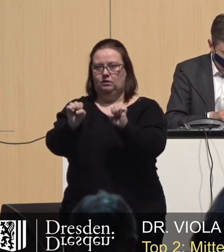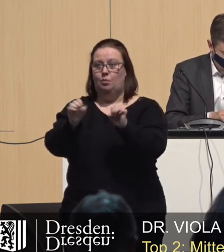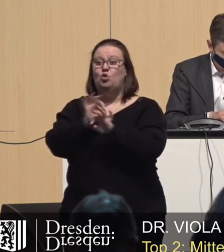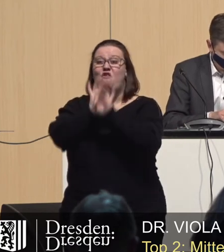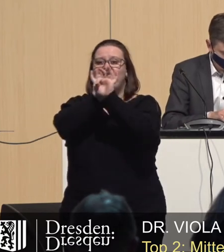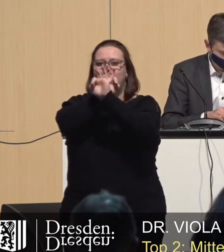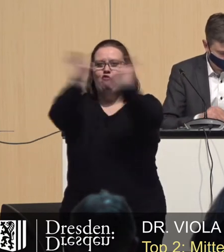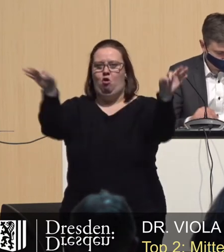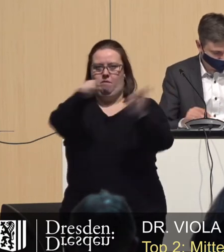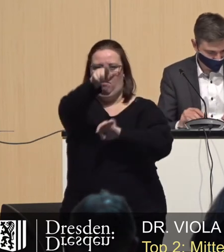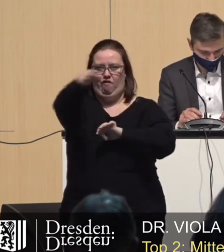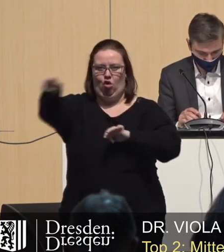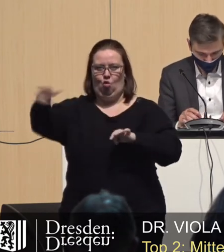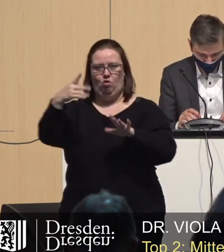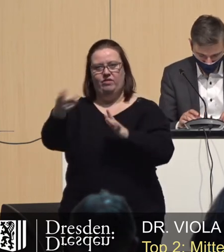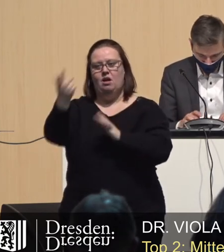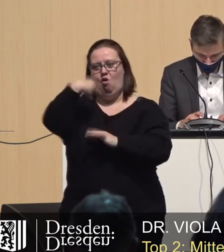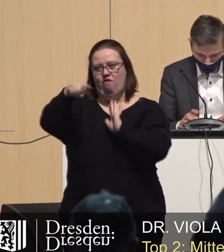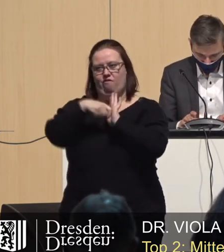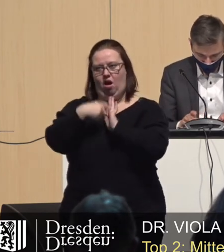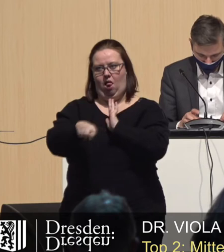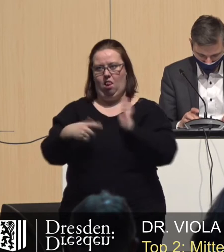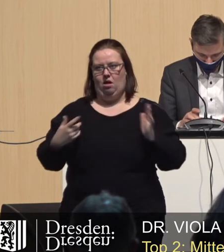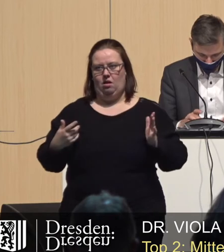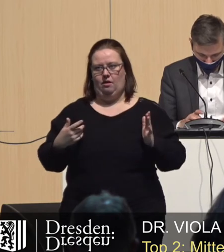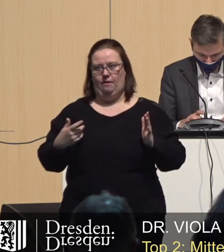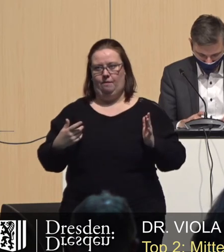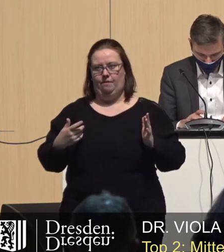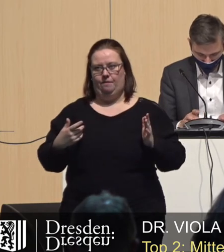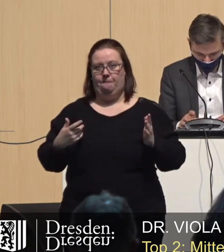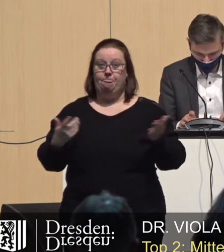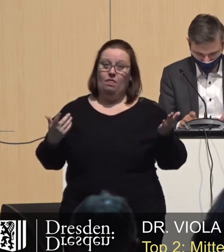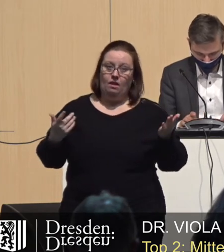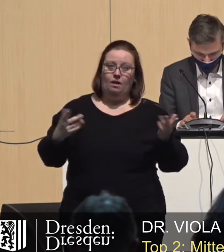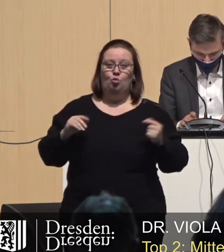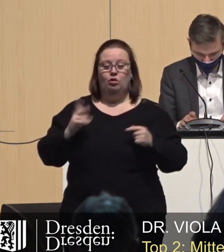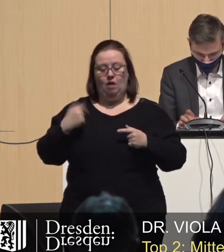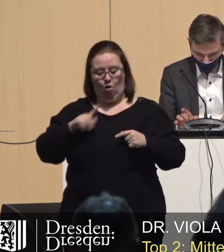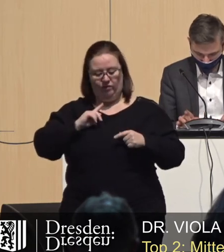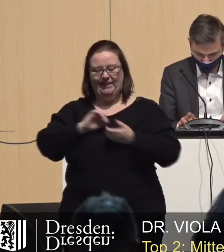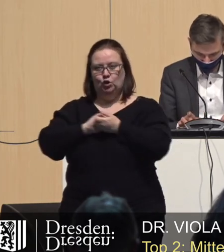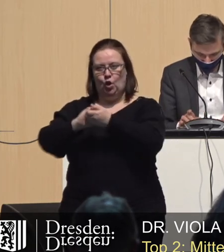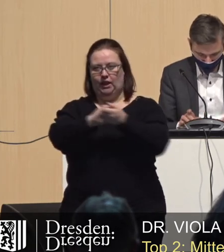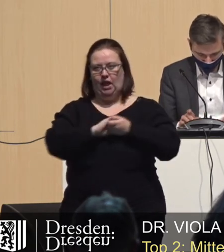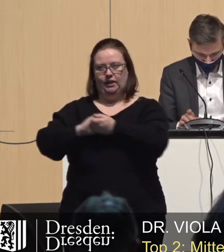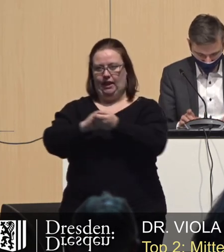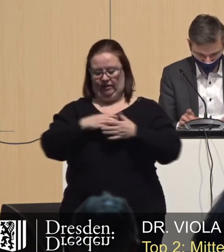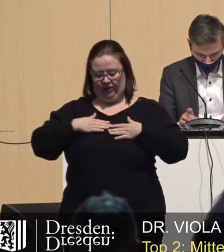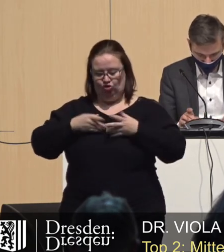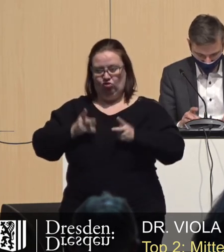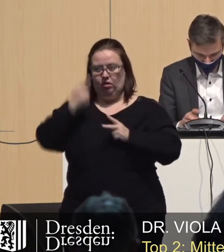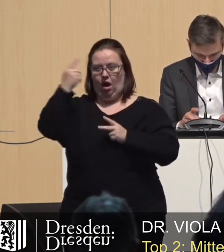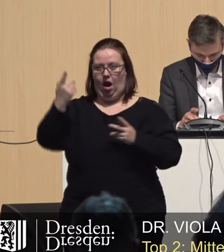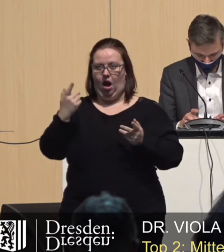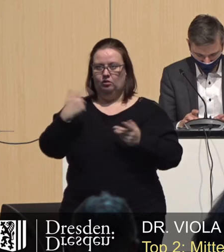für die Bevölkerung, die uns alle gewählt hat. Es ist also ein Akt der Solidarität von uns